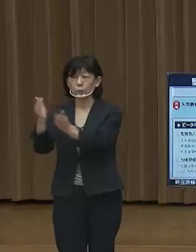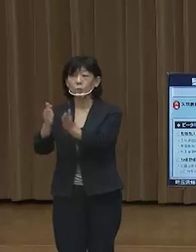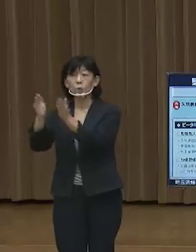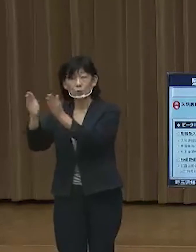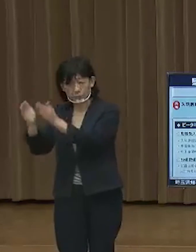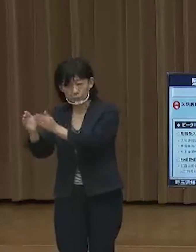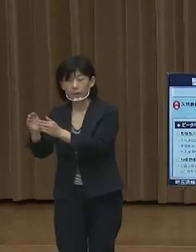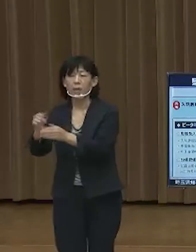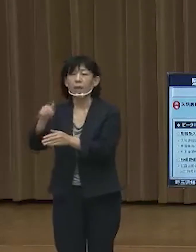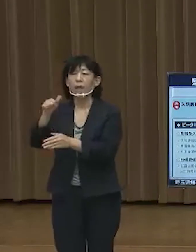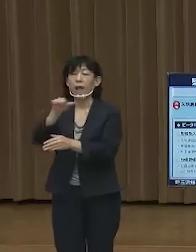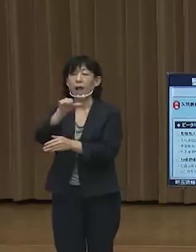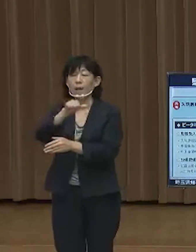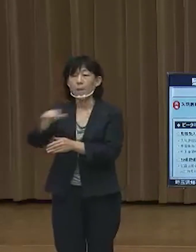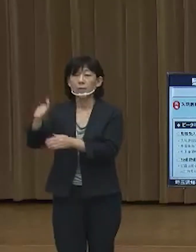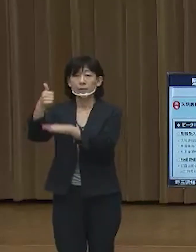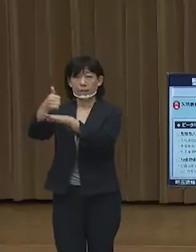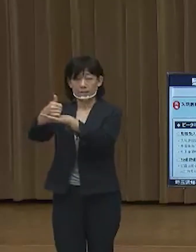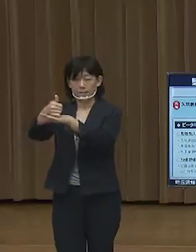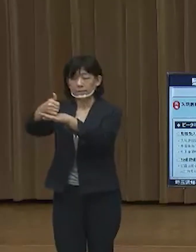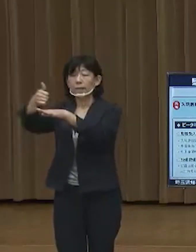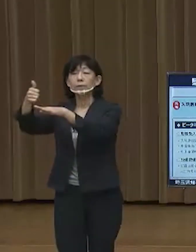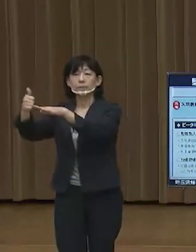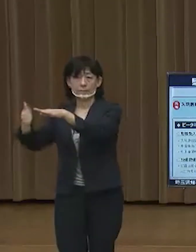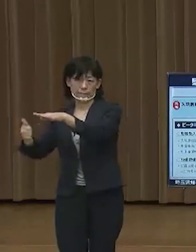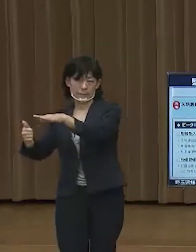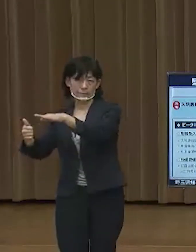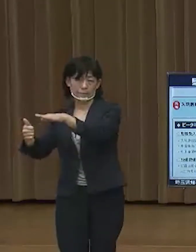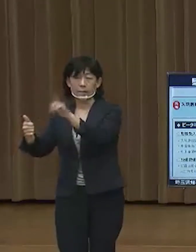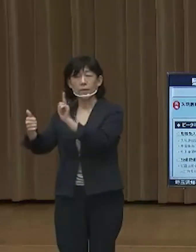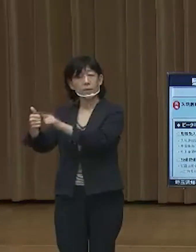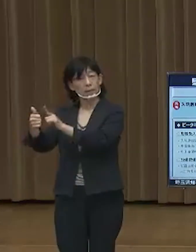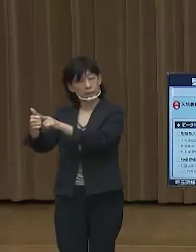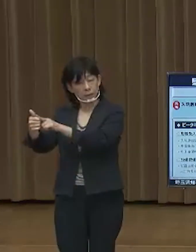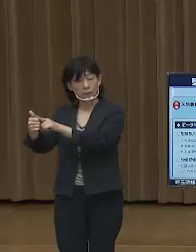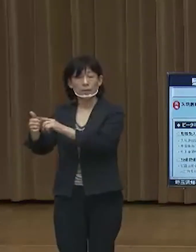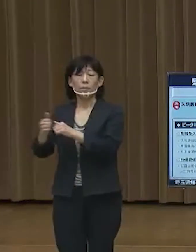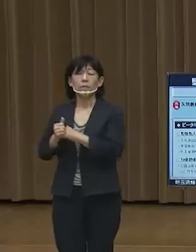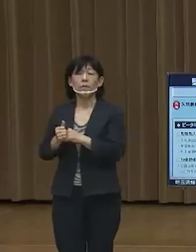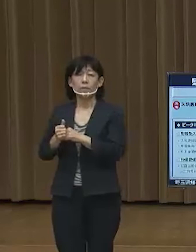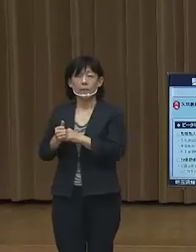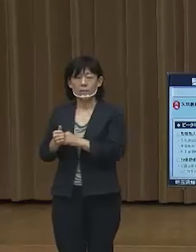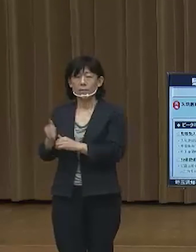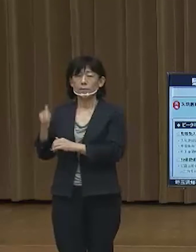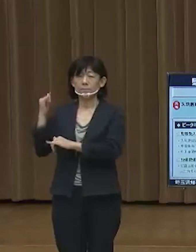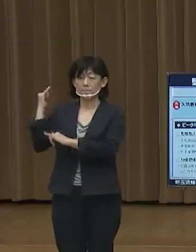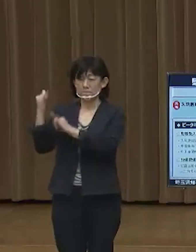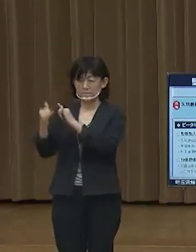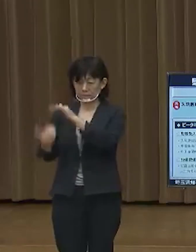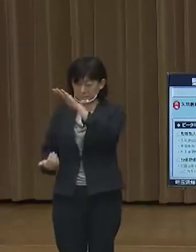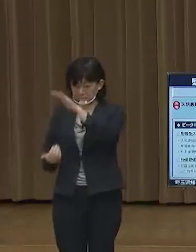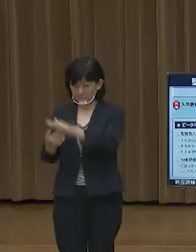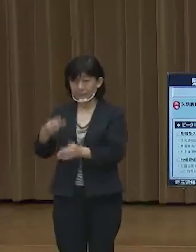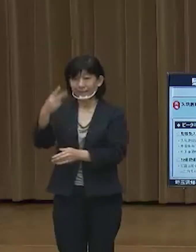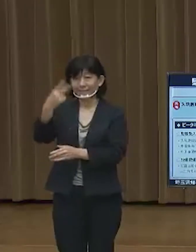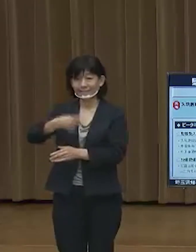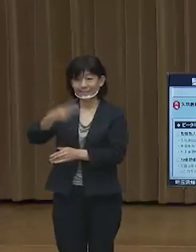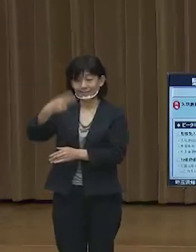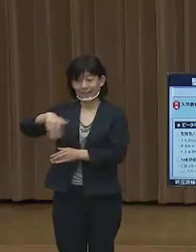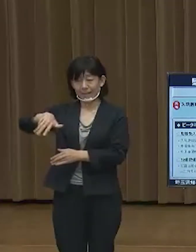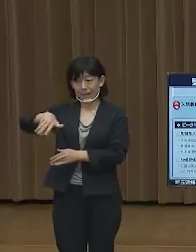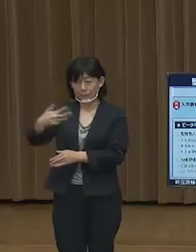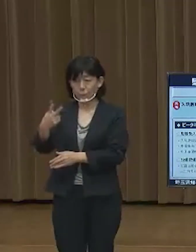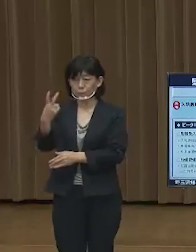退陣をされました。安倍前首相におかれましては歴代最長となる2822